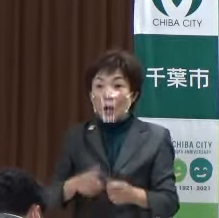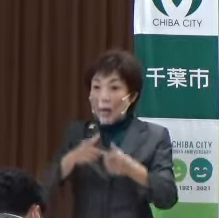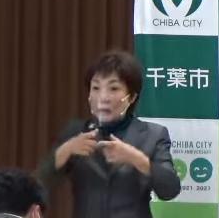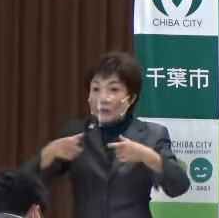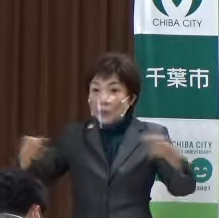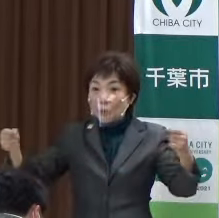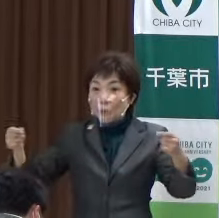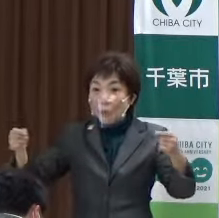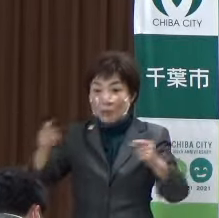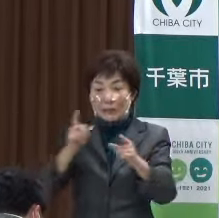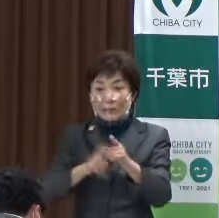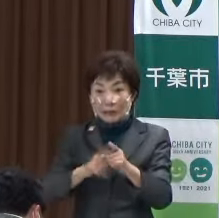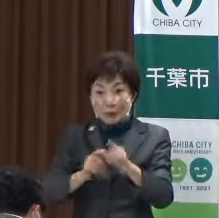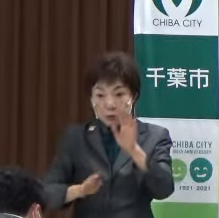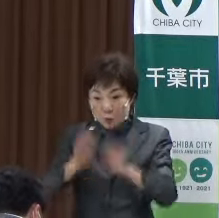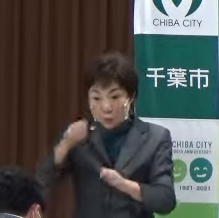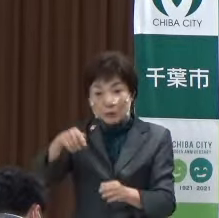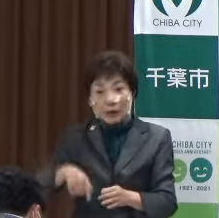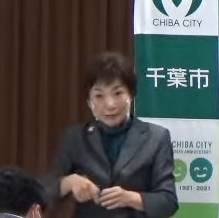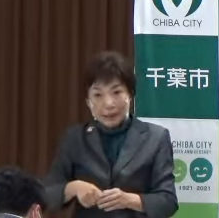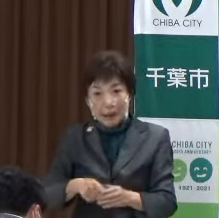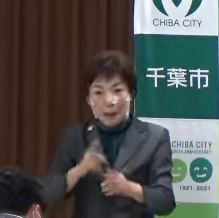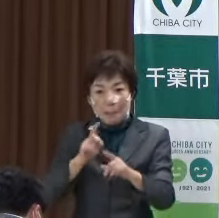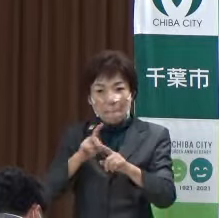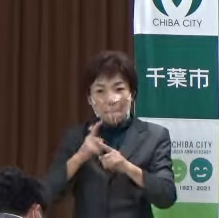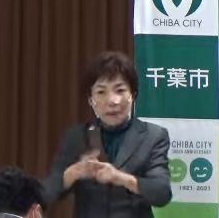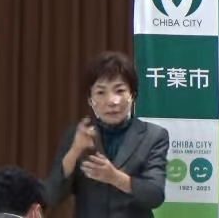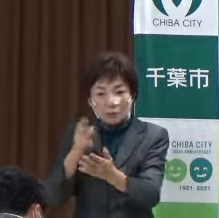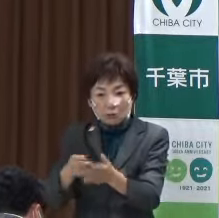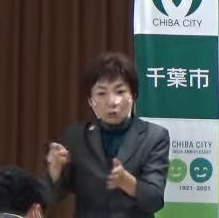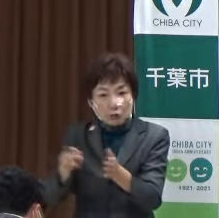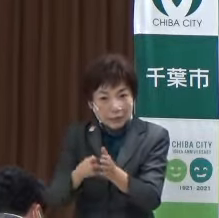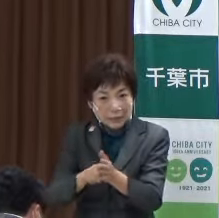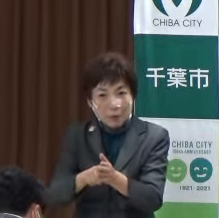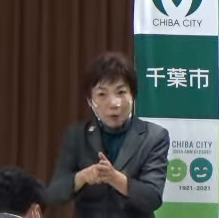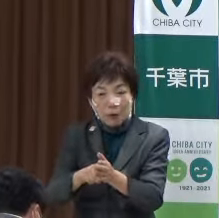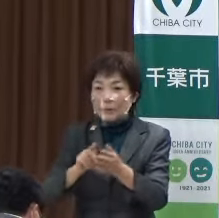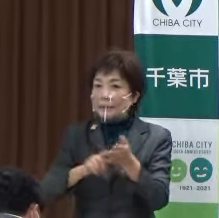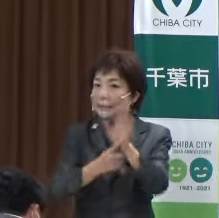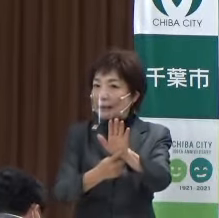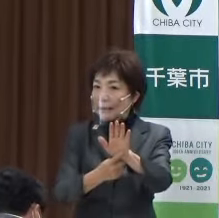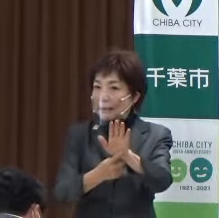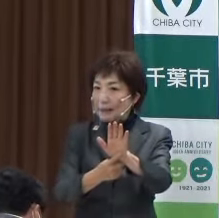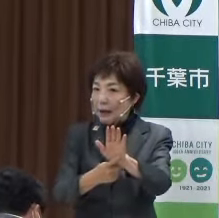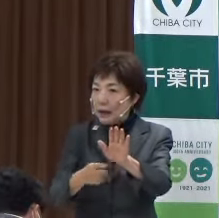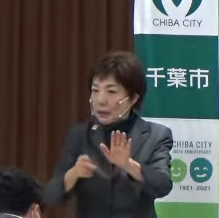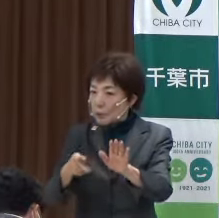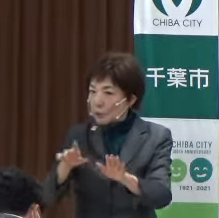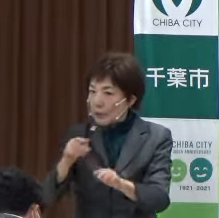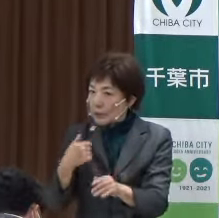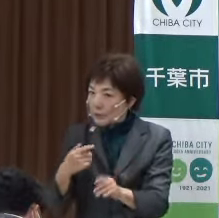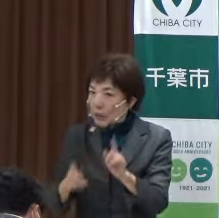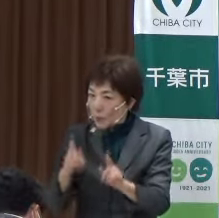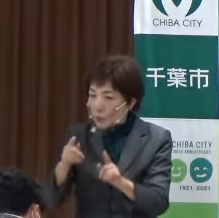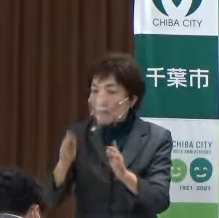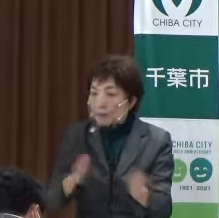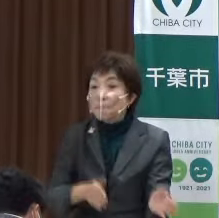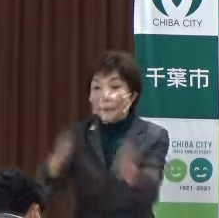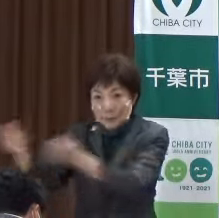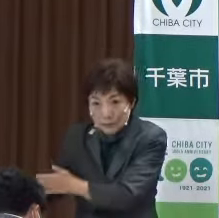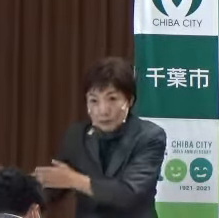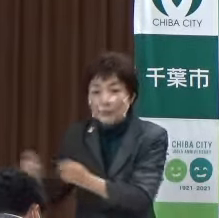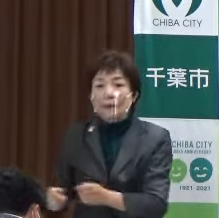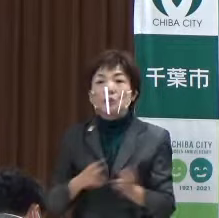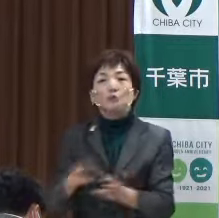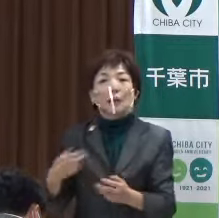日本のこの千葉の状況の中で、バス付きの宣言等措置が必要かどうかというのは、これは置いといて、